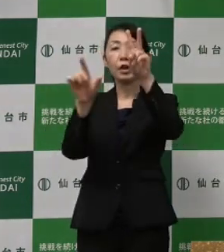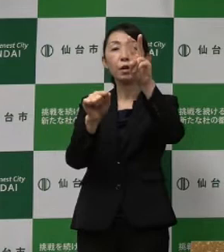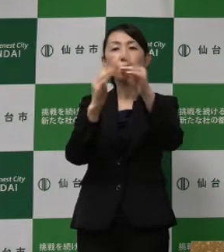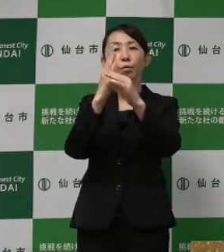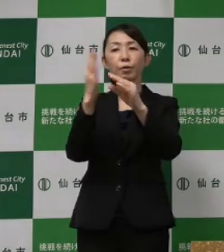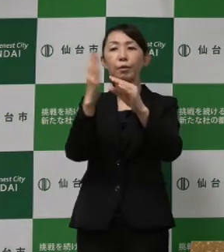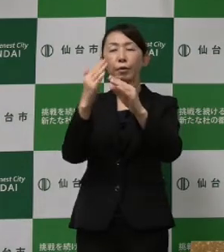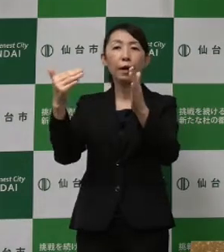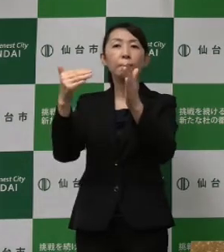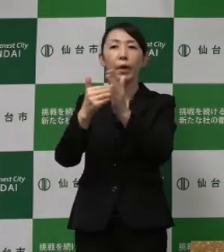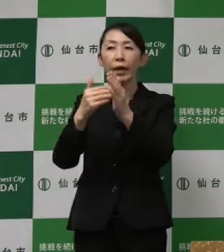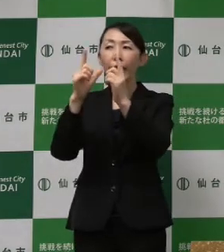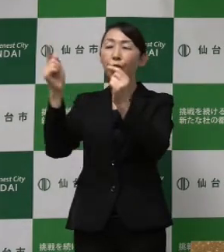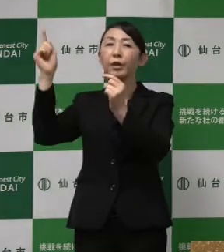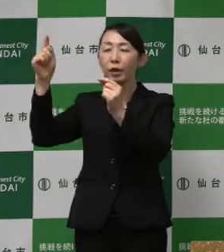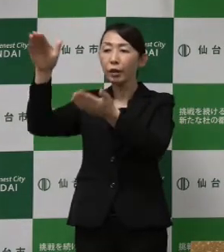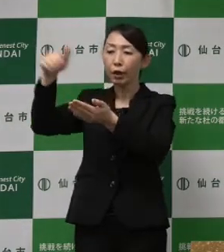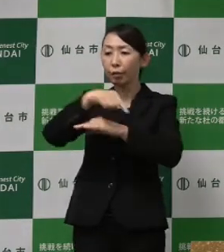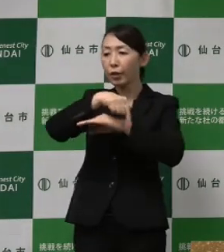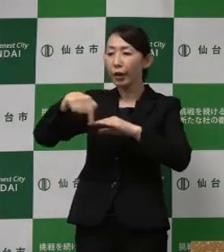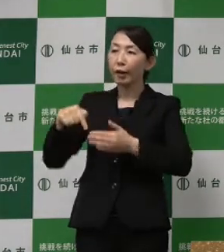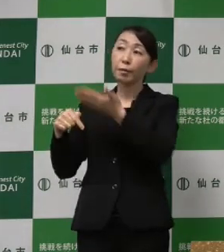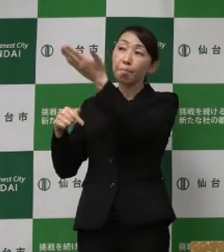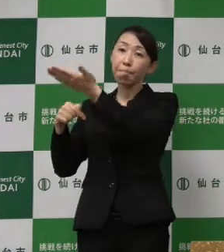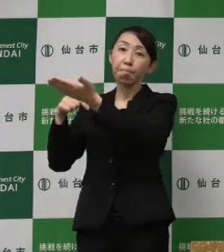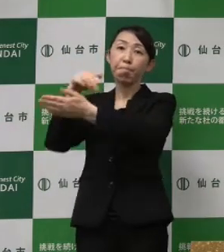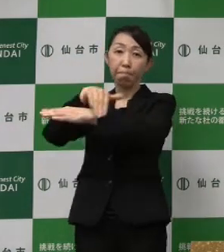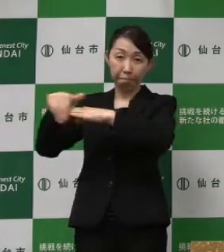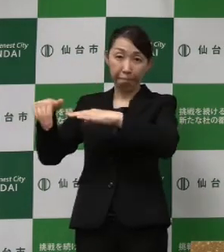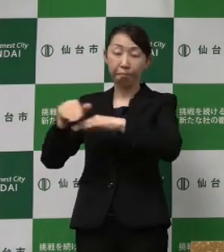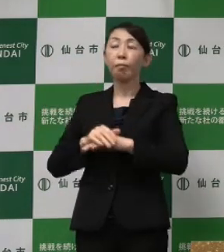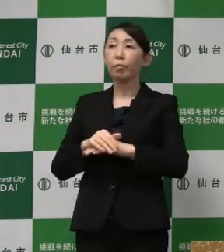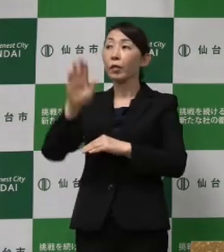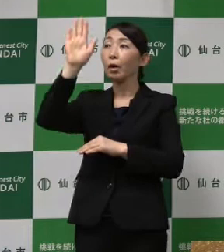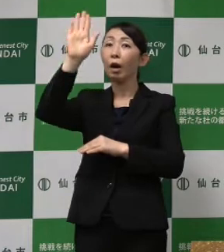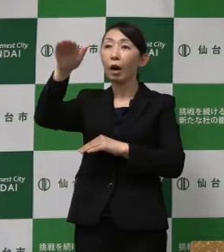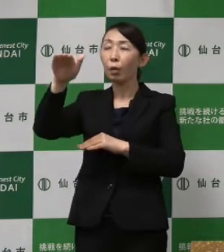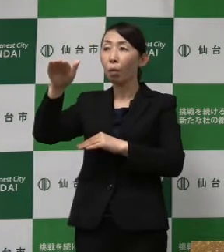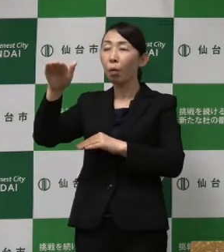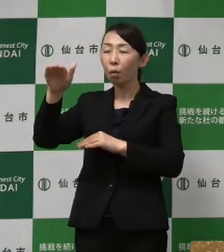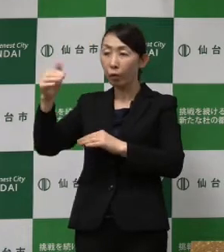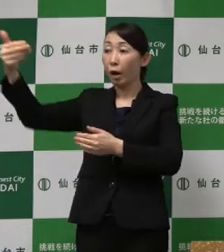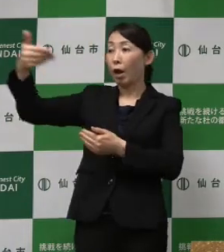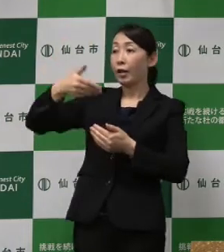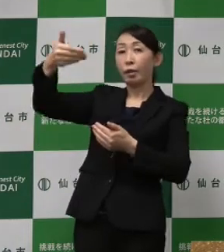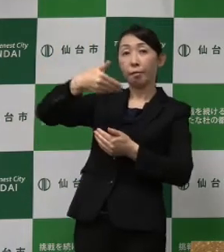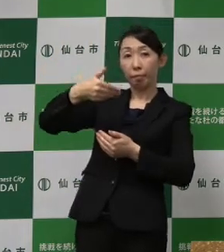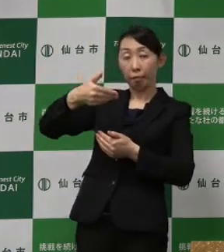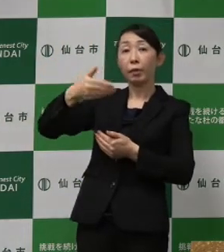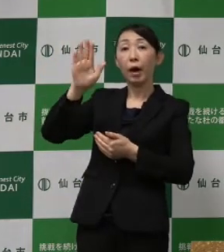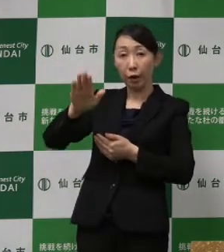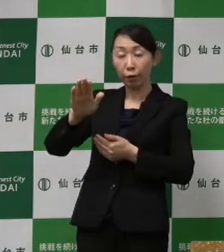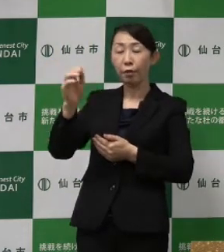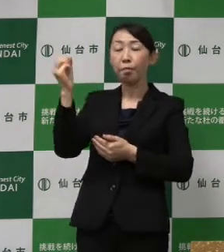国に対して、誘致計画を提出いたします。その後国によるヒアリングや現地